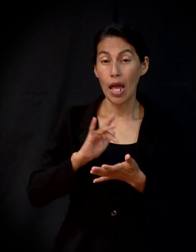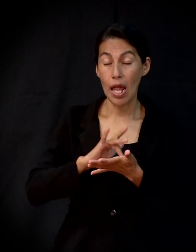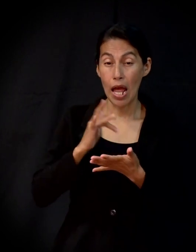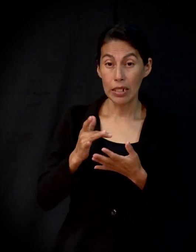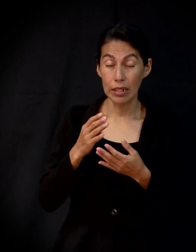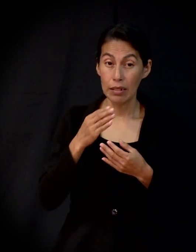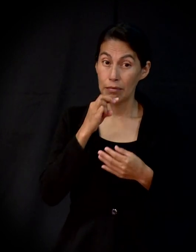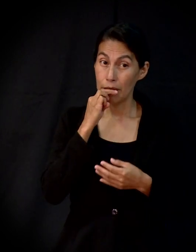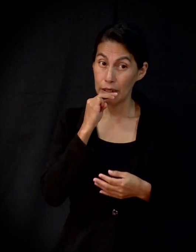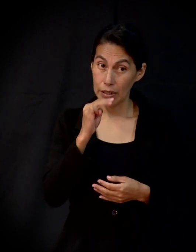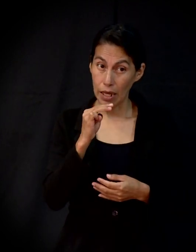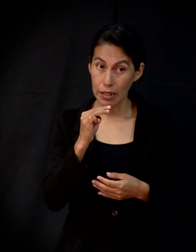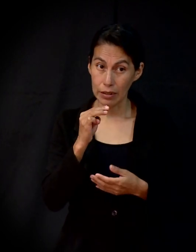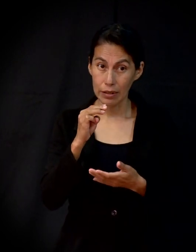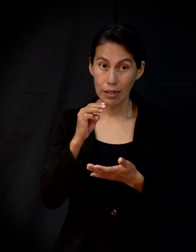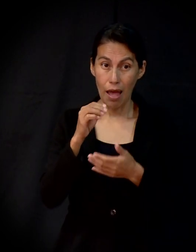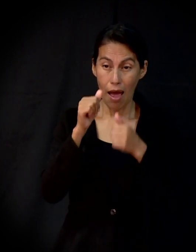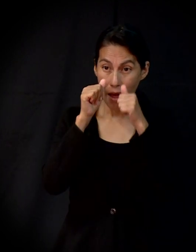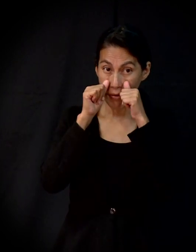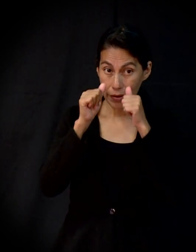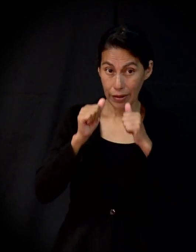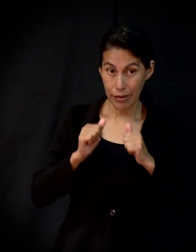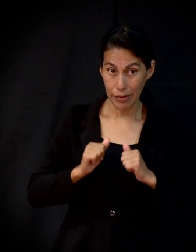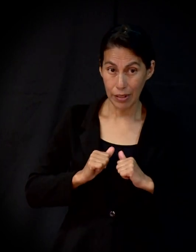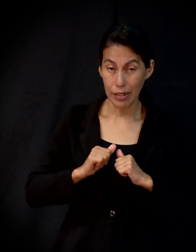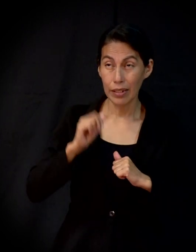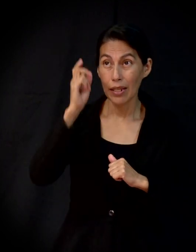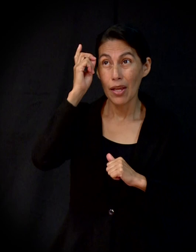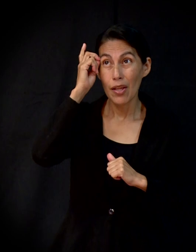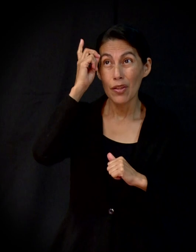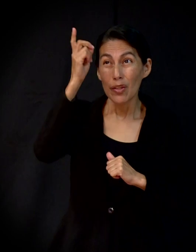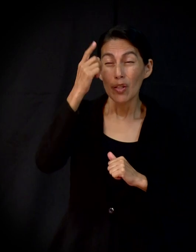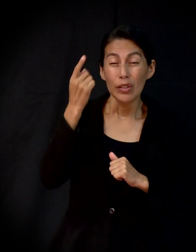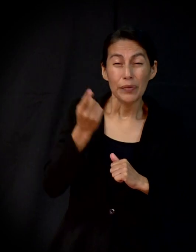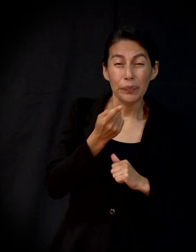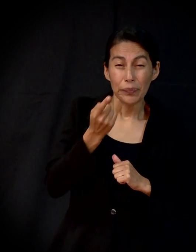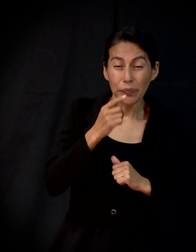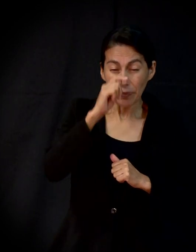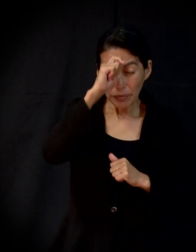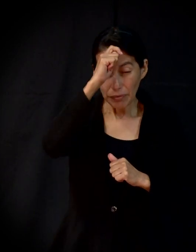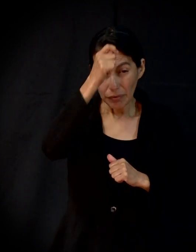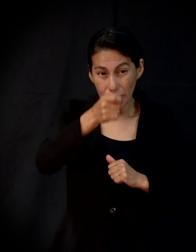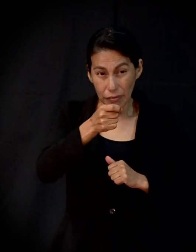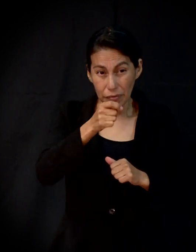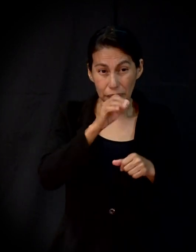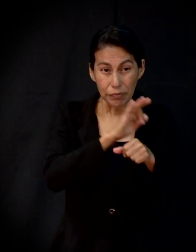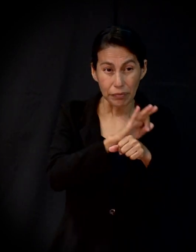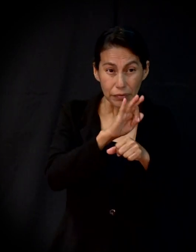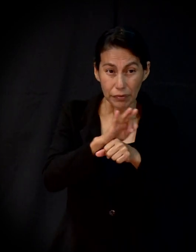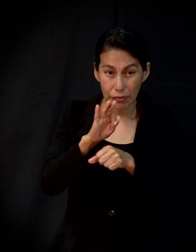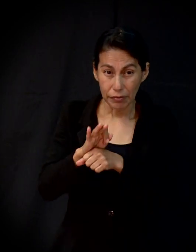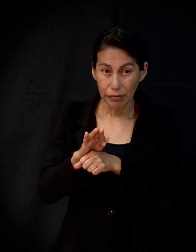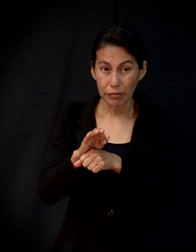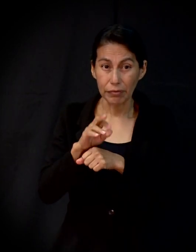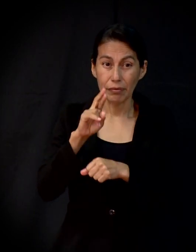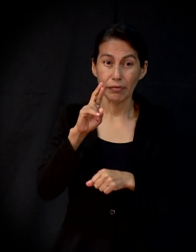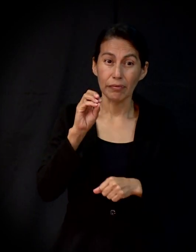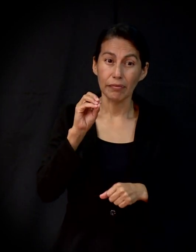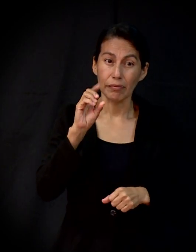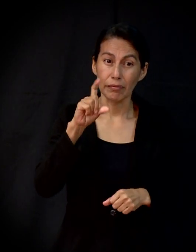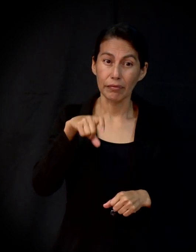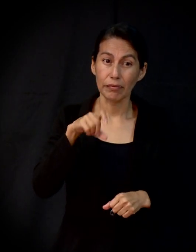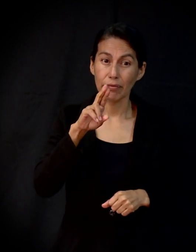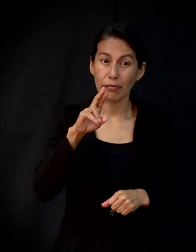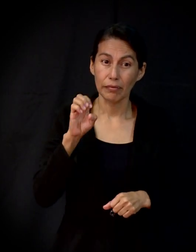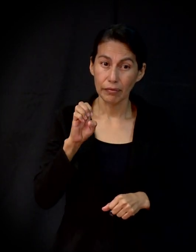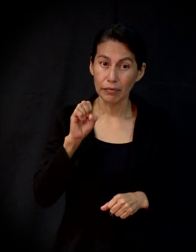mi mensaje, dice, que es eterno, los bendiga y los proteja. Roque Espósito. Agradezco